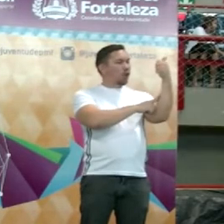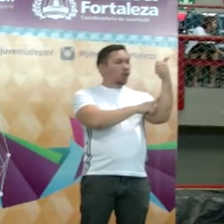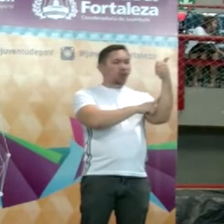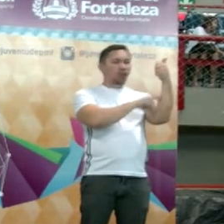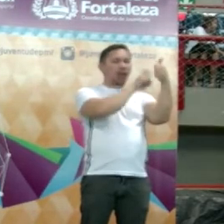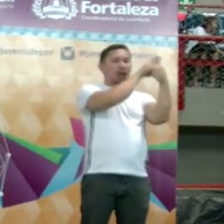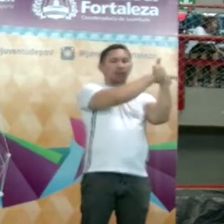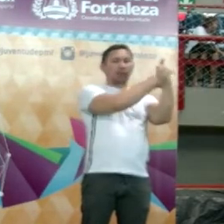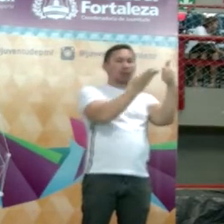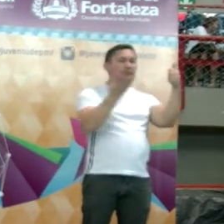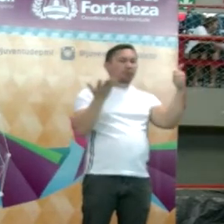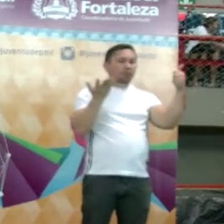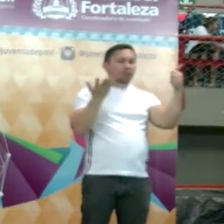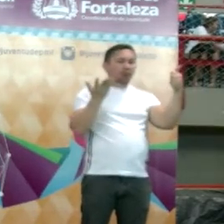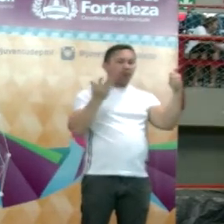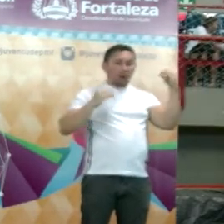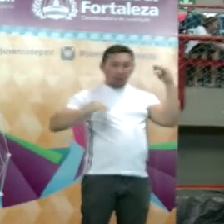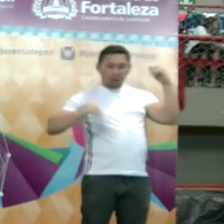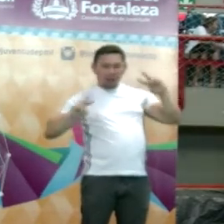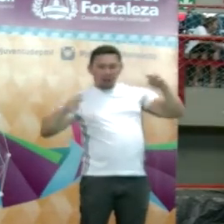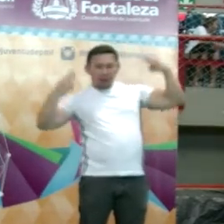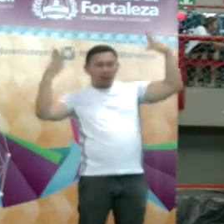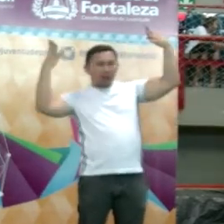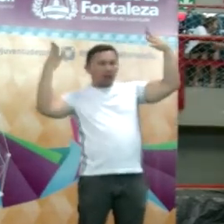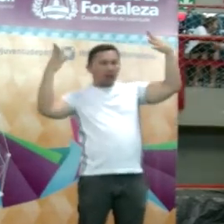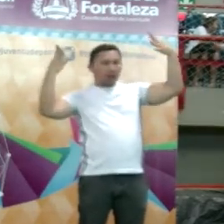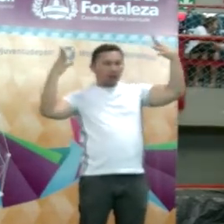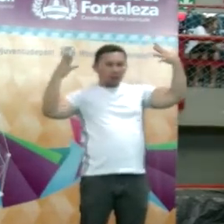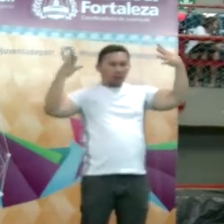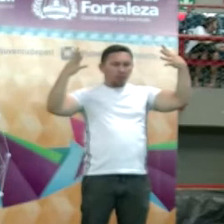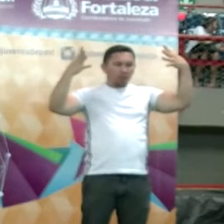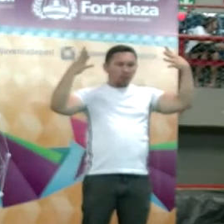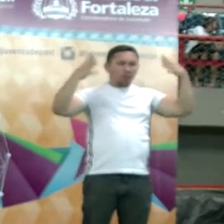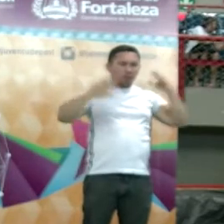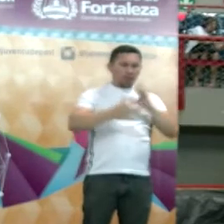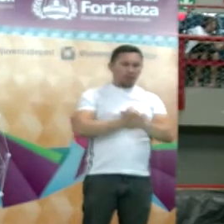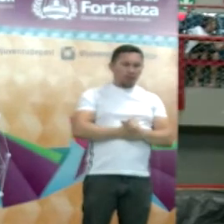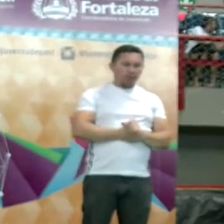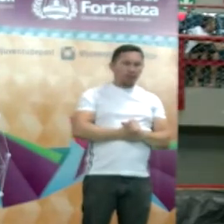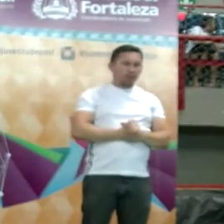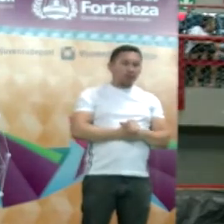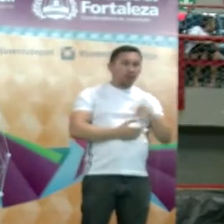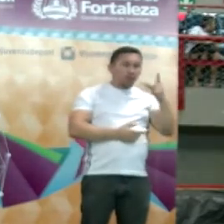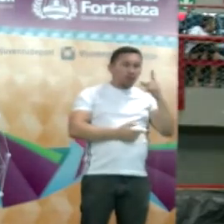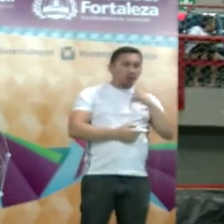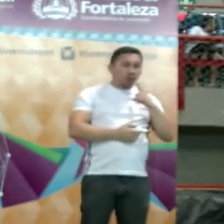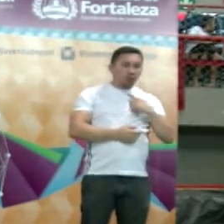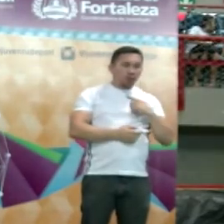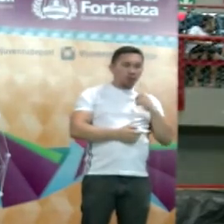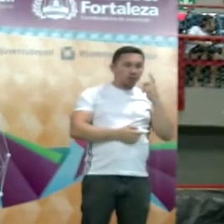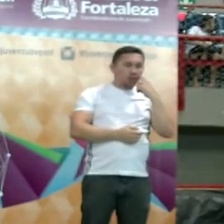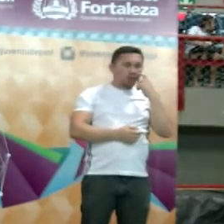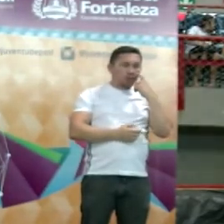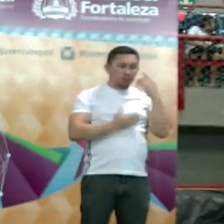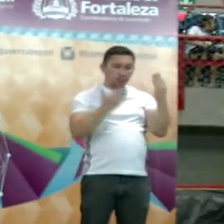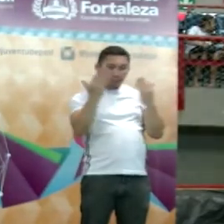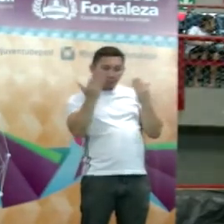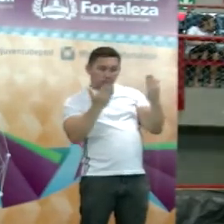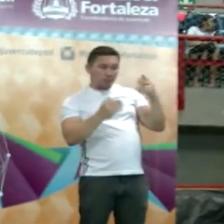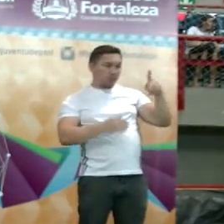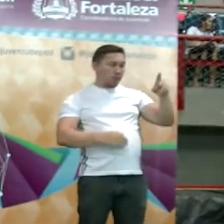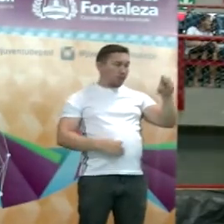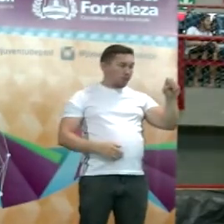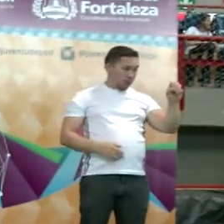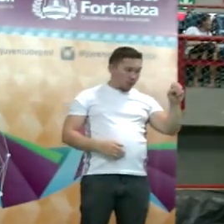esses? 15x e 20x. Guarda isso, ó. Grifa nessa questão a palavra